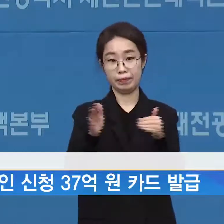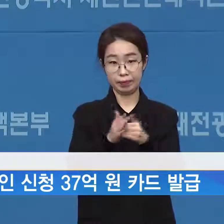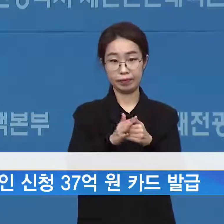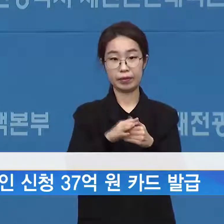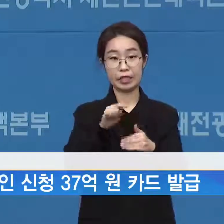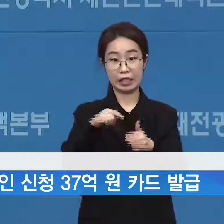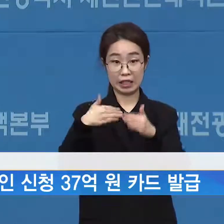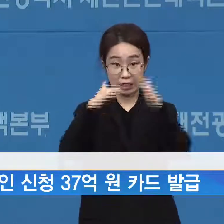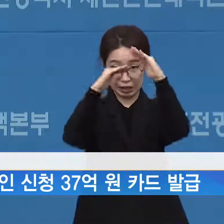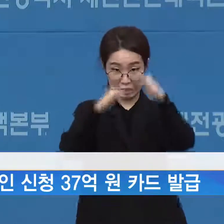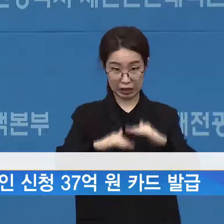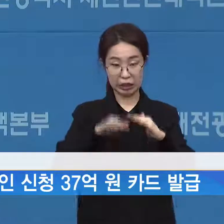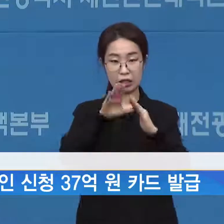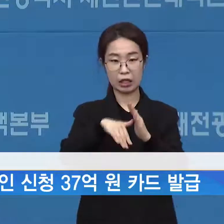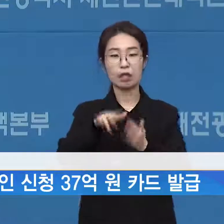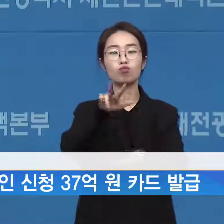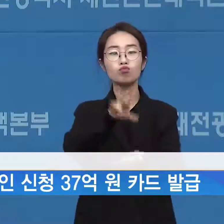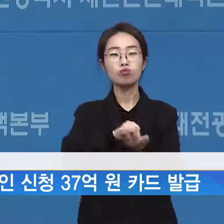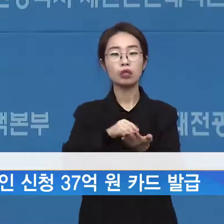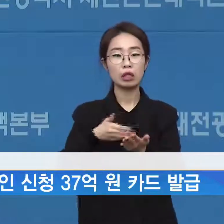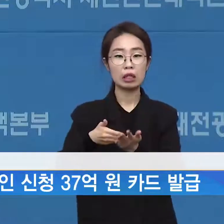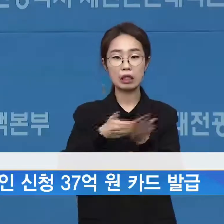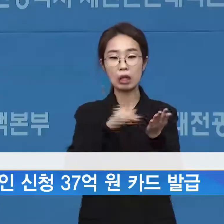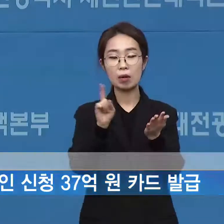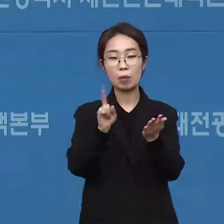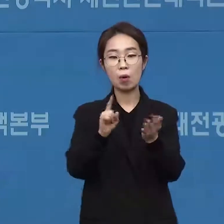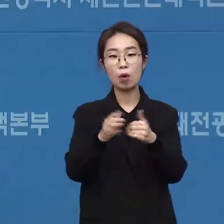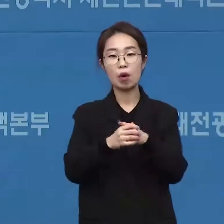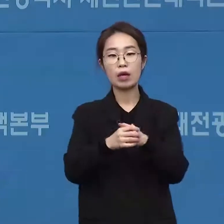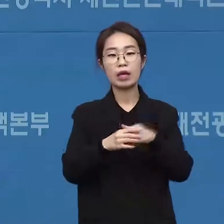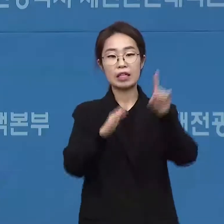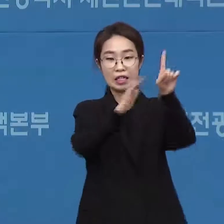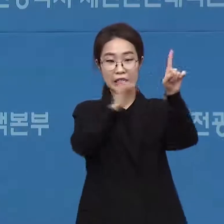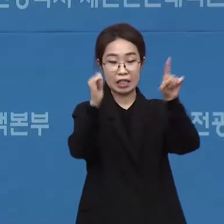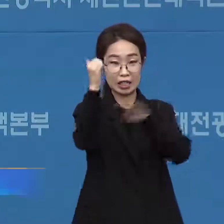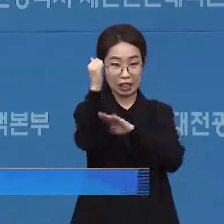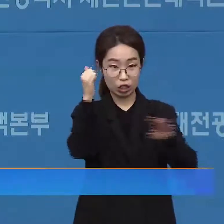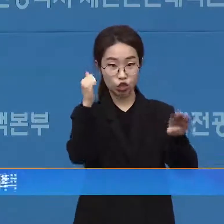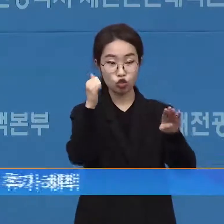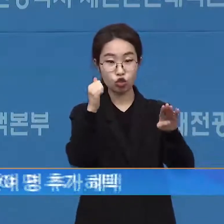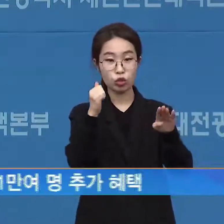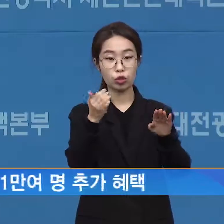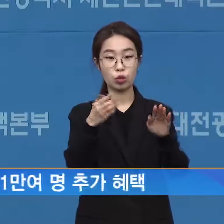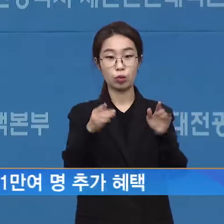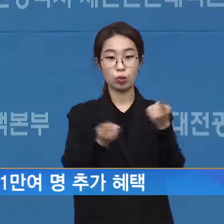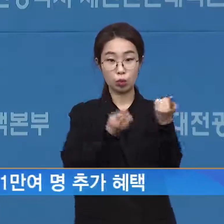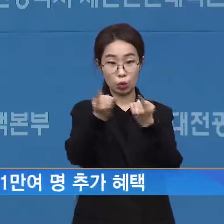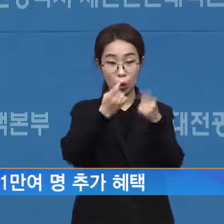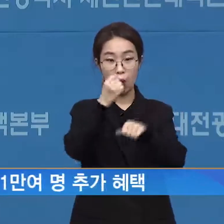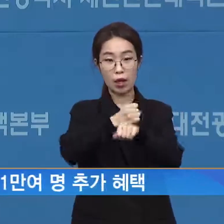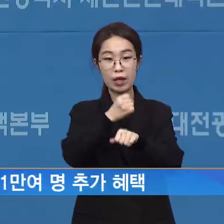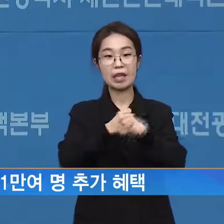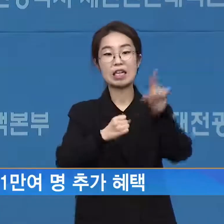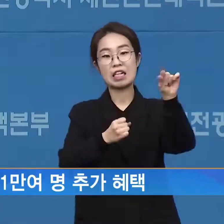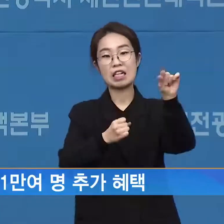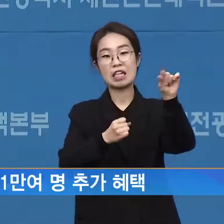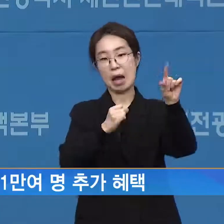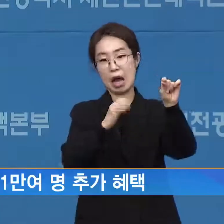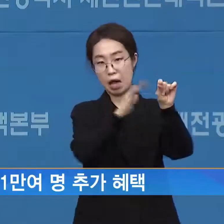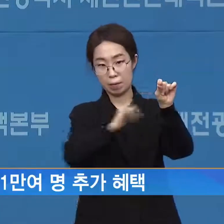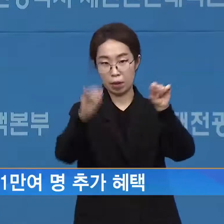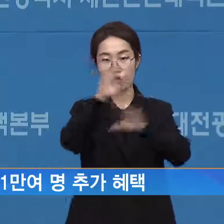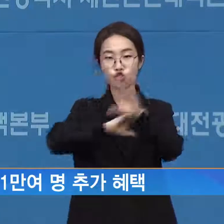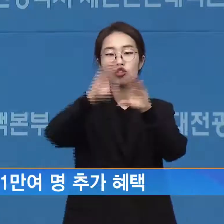이 과정에서 문제가 제기된 1인 가구 지원 기준을 상향 조정하여 1만여 명이 추가로